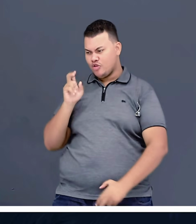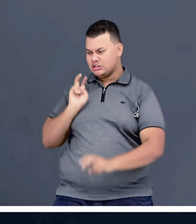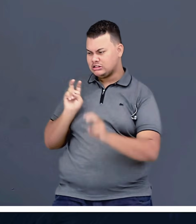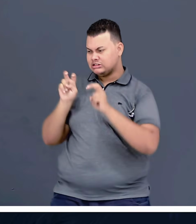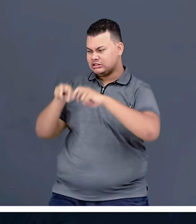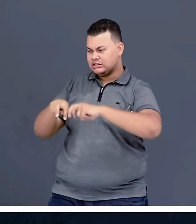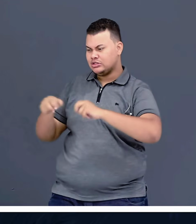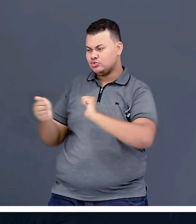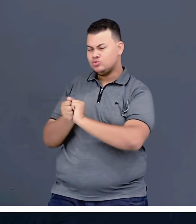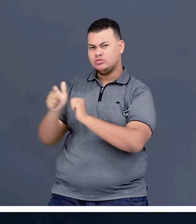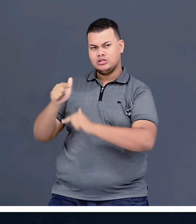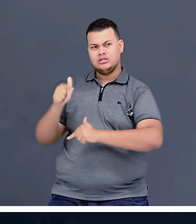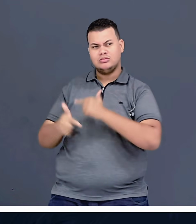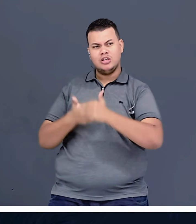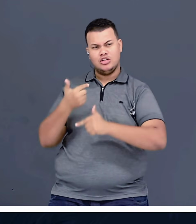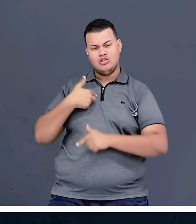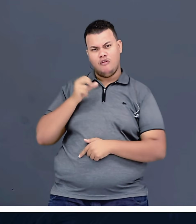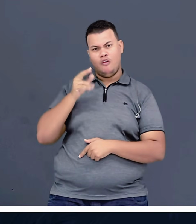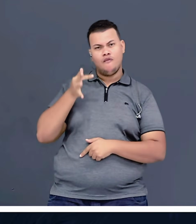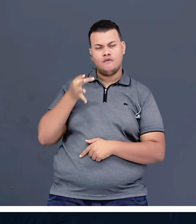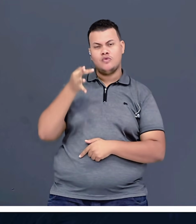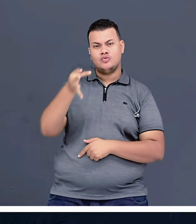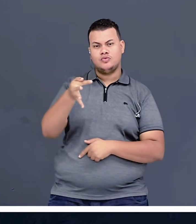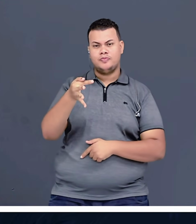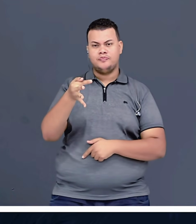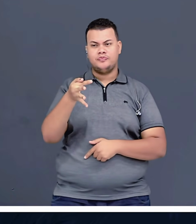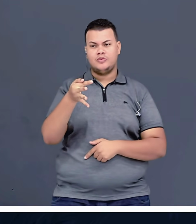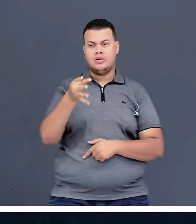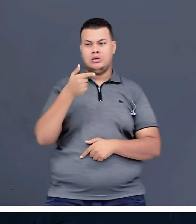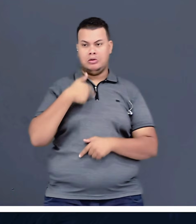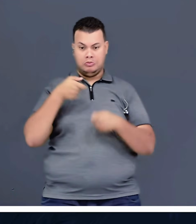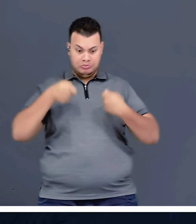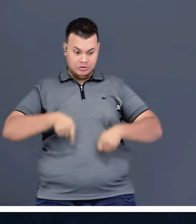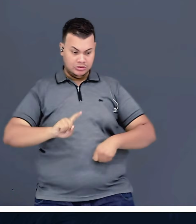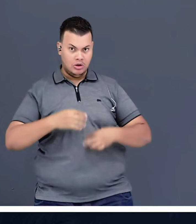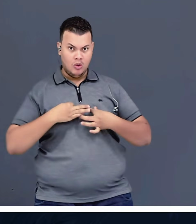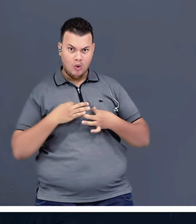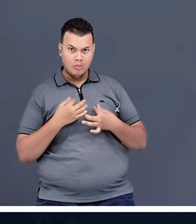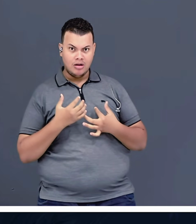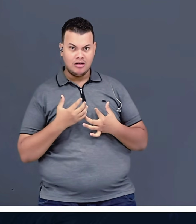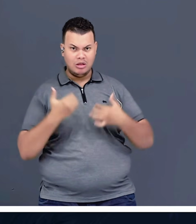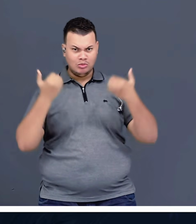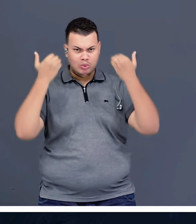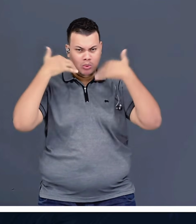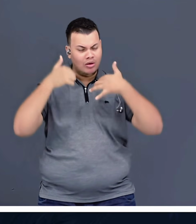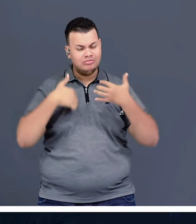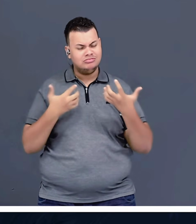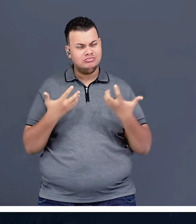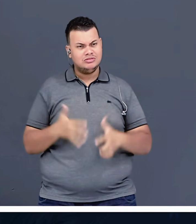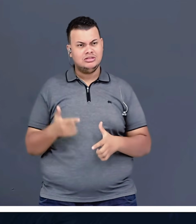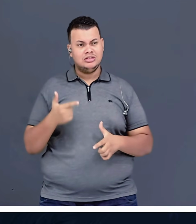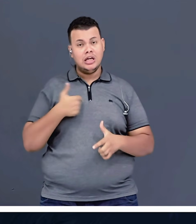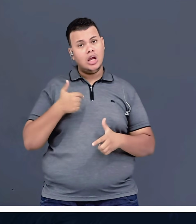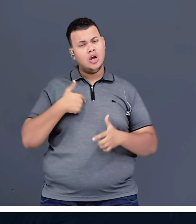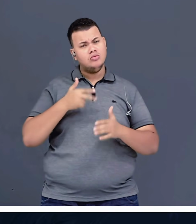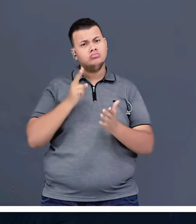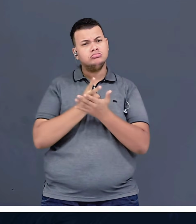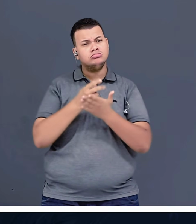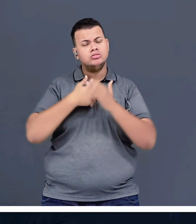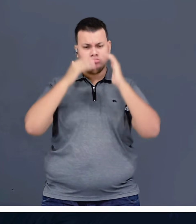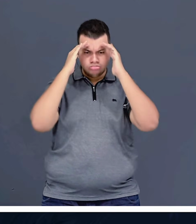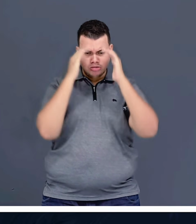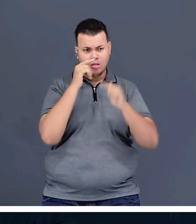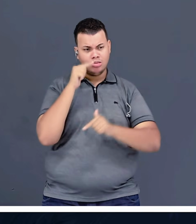um dia eu vou estar trabalhando exatamente ali, sem precisar estar com a roupa assim, tão suada. Eu honrava aquela minha